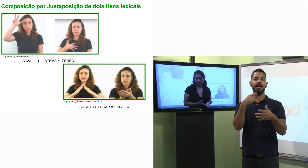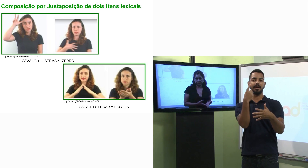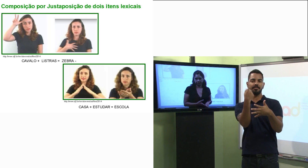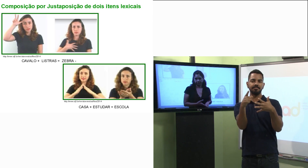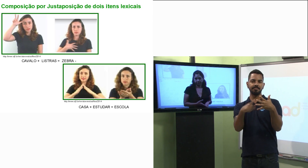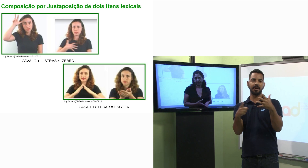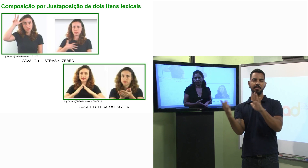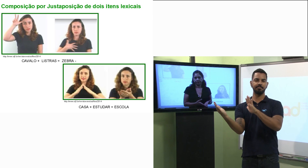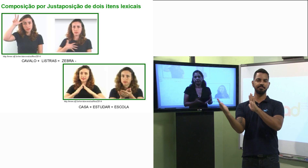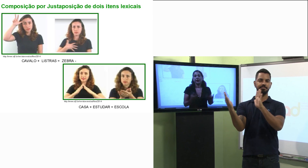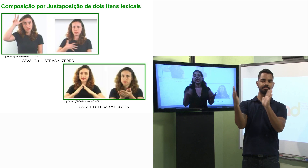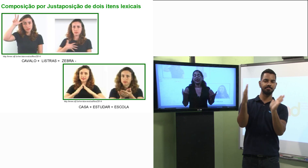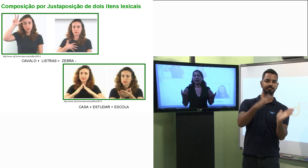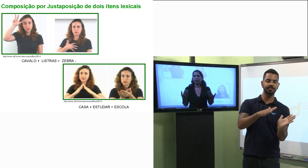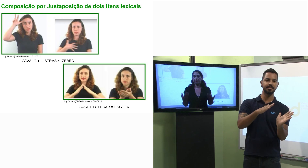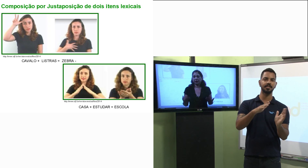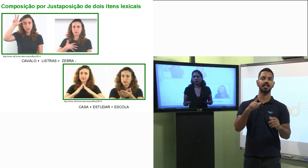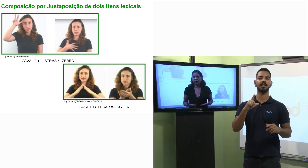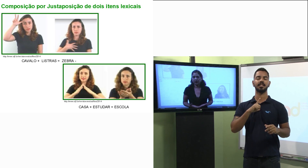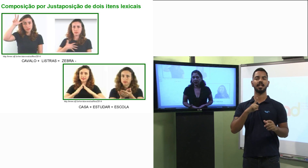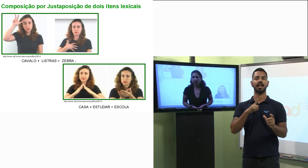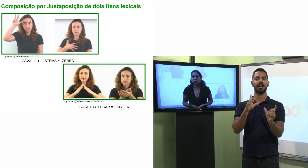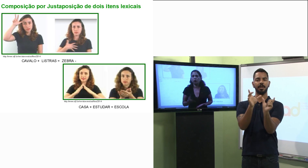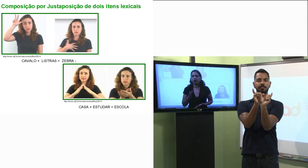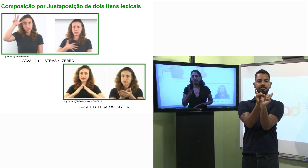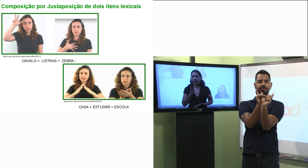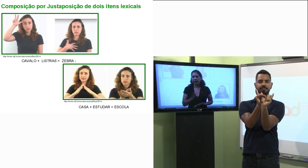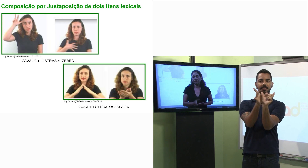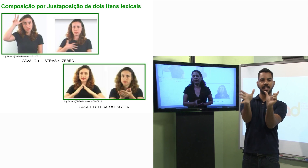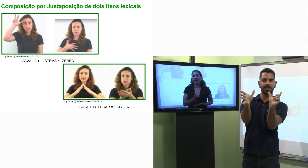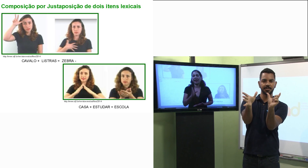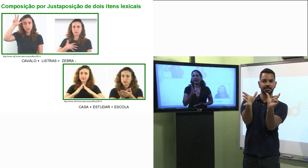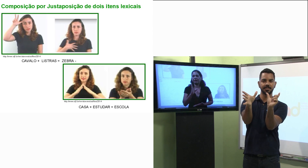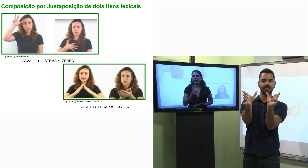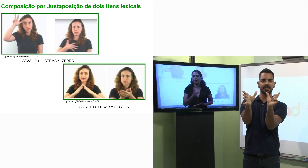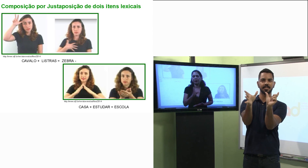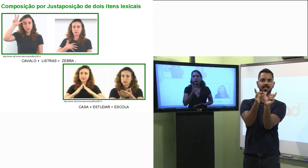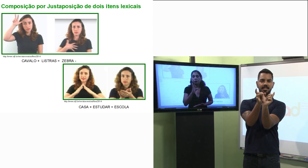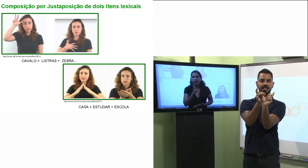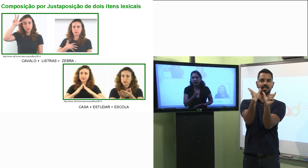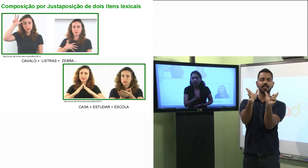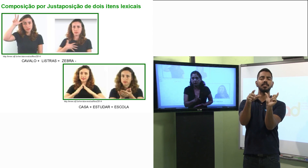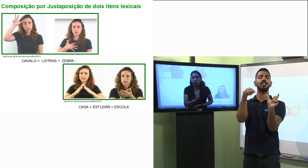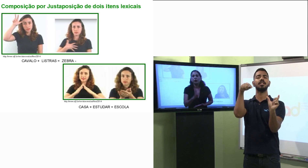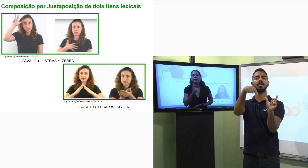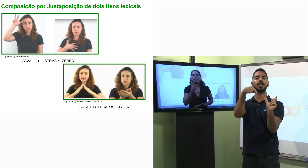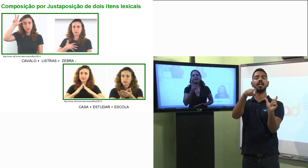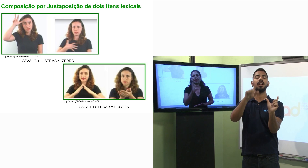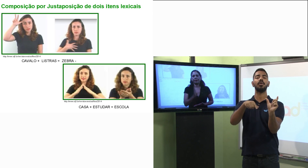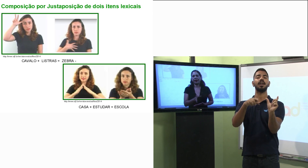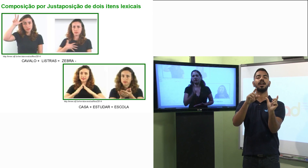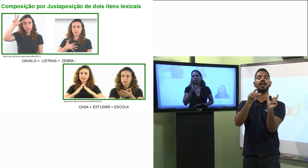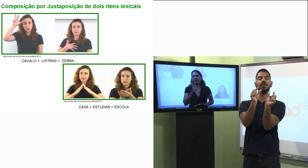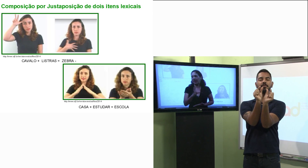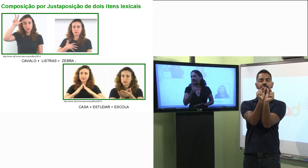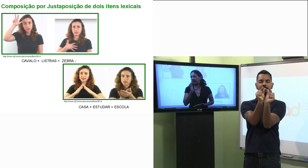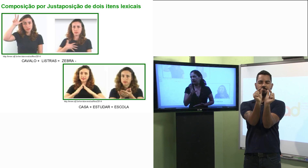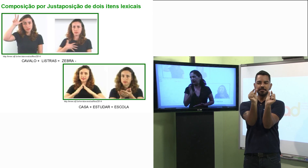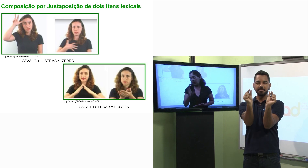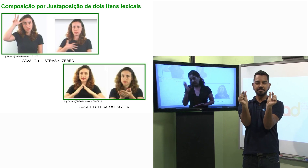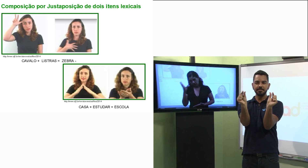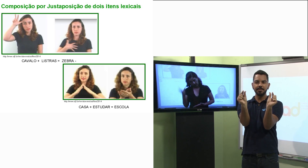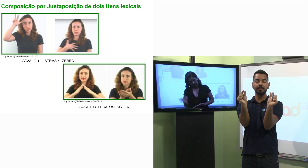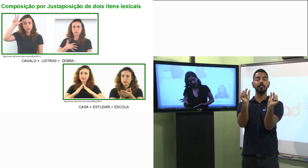morfemas livres. Relembrando você que o morfema livre é aquele fragmento mínimo, mas capaz de